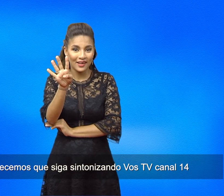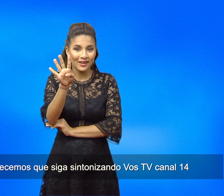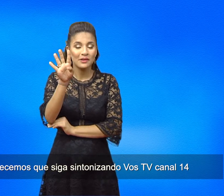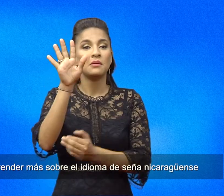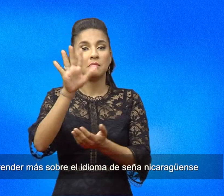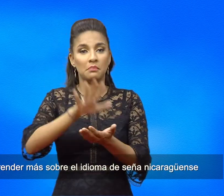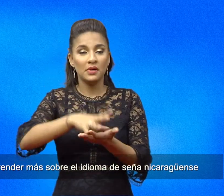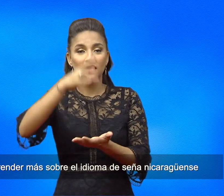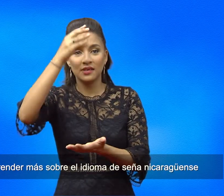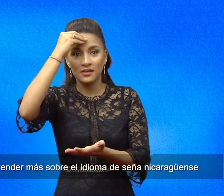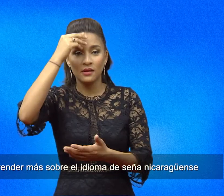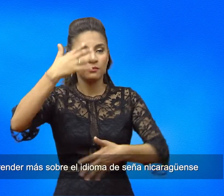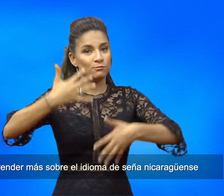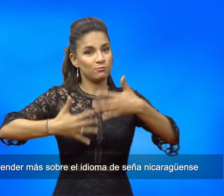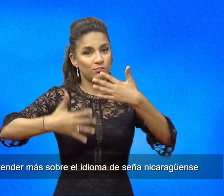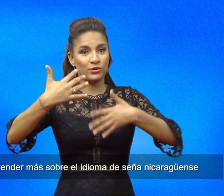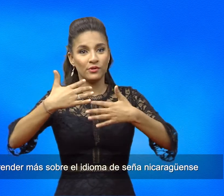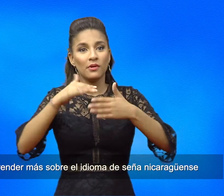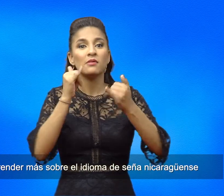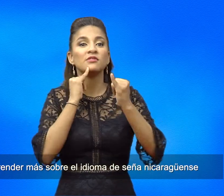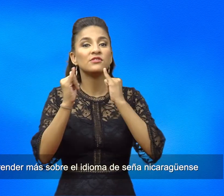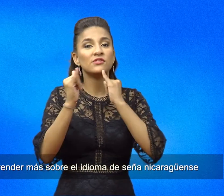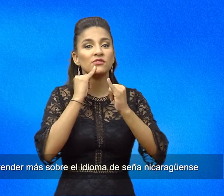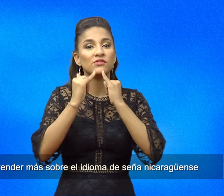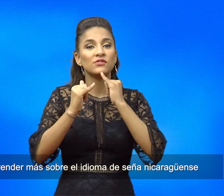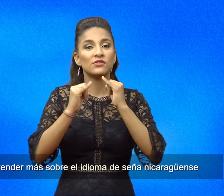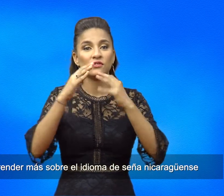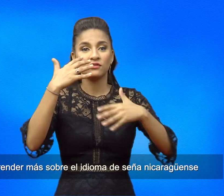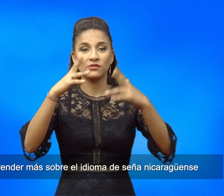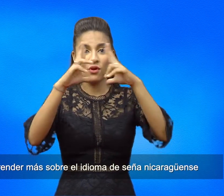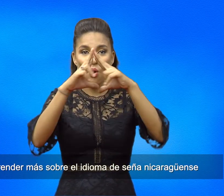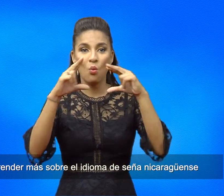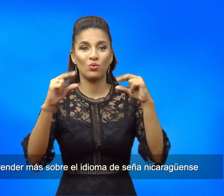aprender más sobre el idioma de señas nicaragüense